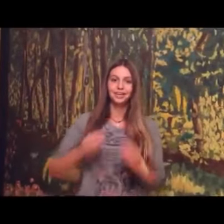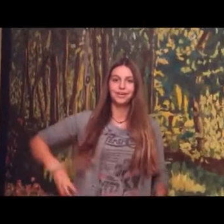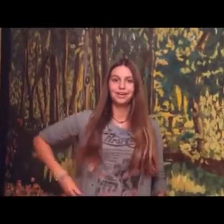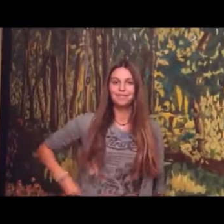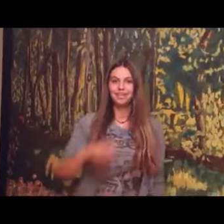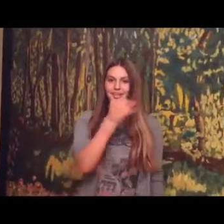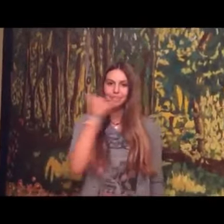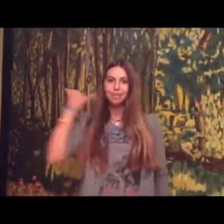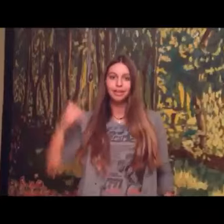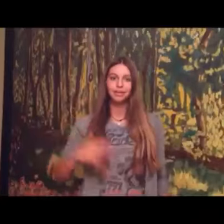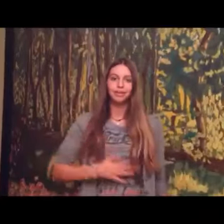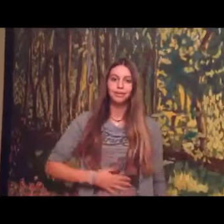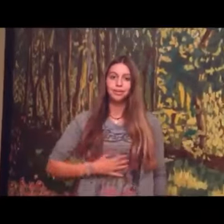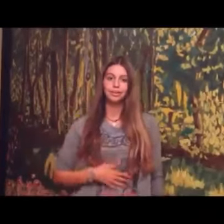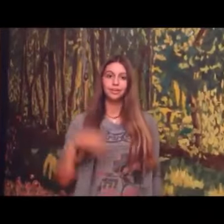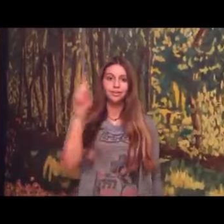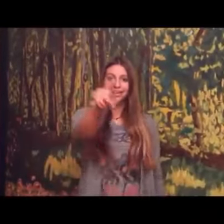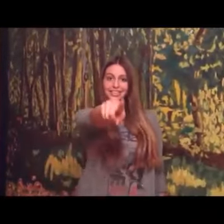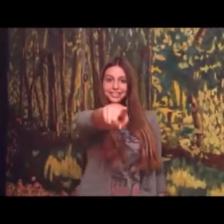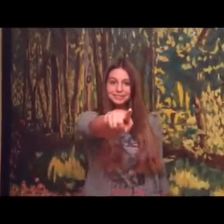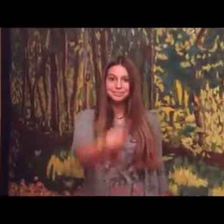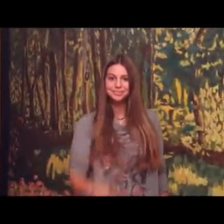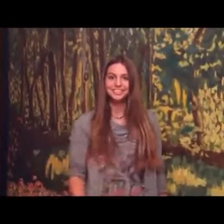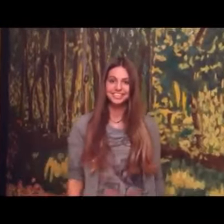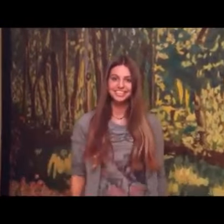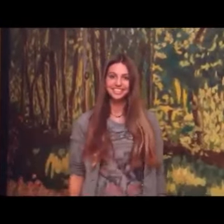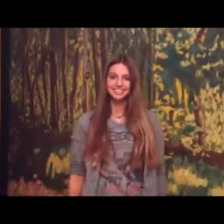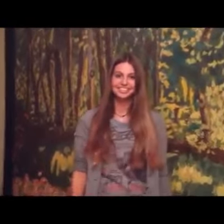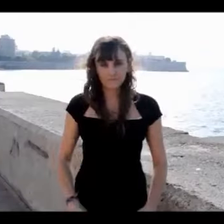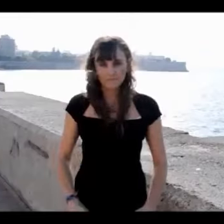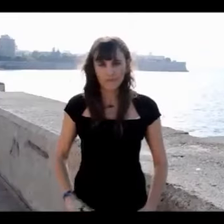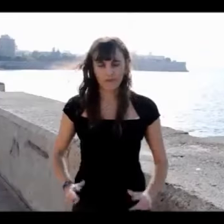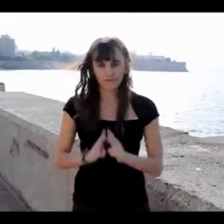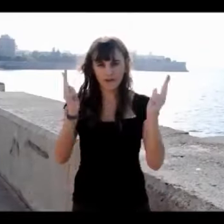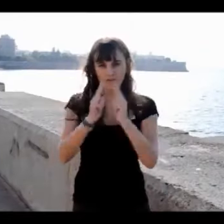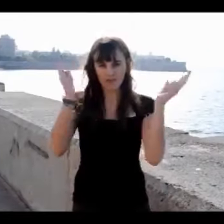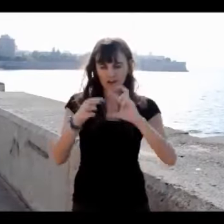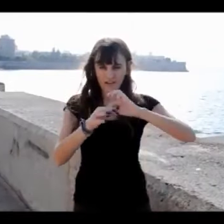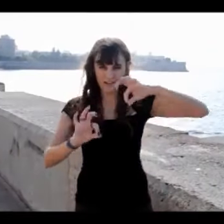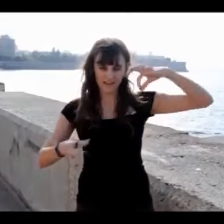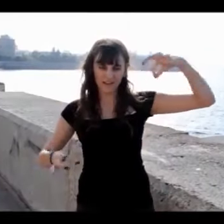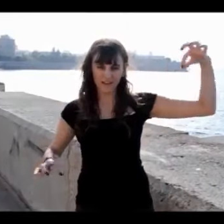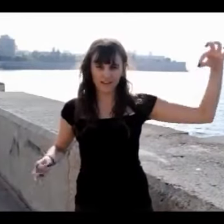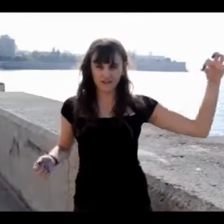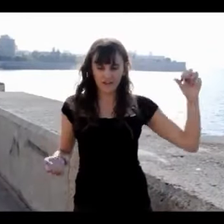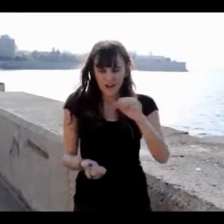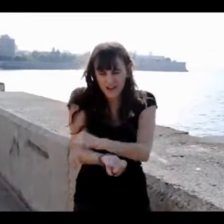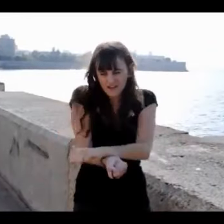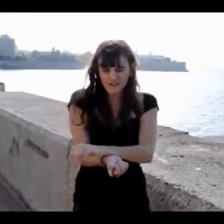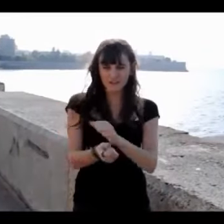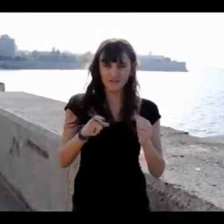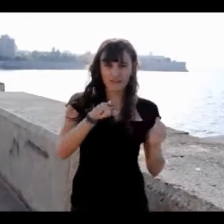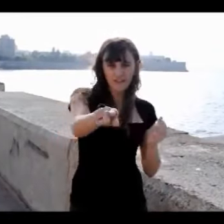Soñar con el príncipe azul Gozar de lo que eres tú Rompiendo las cadenas con que la